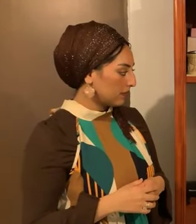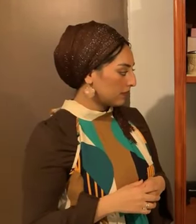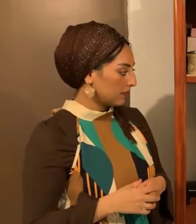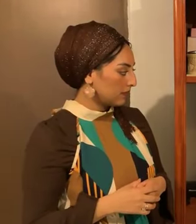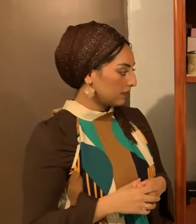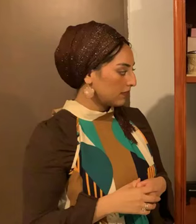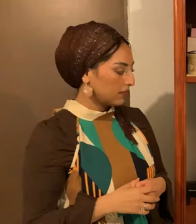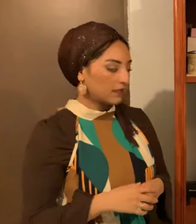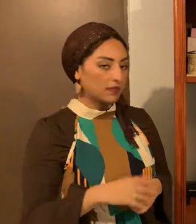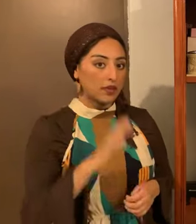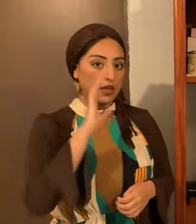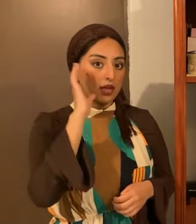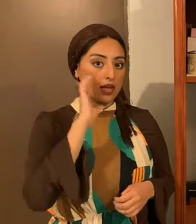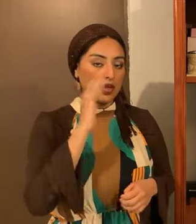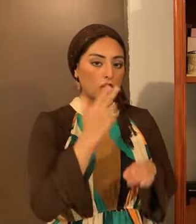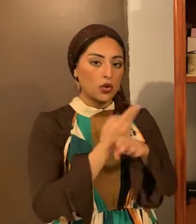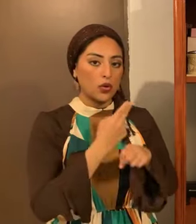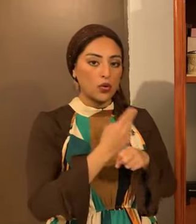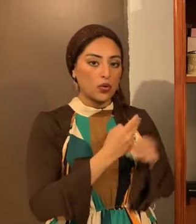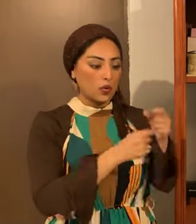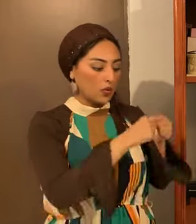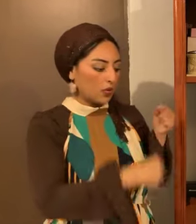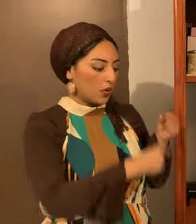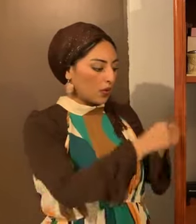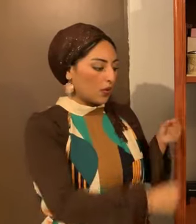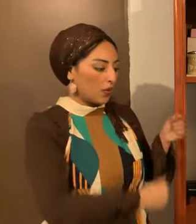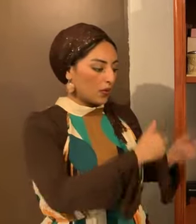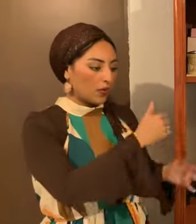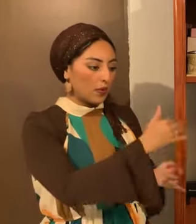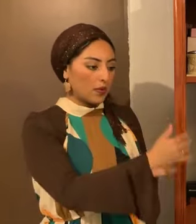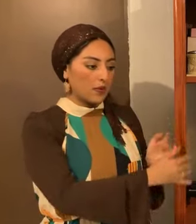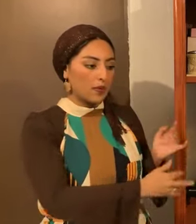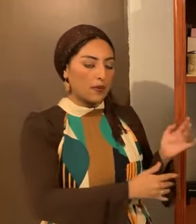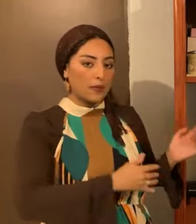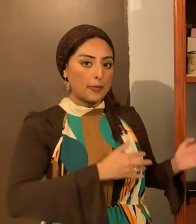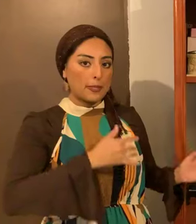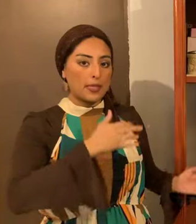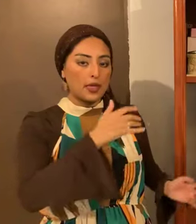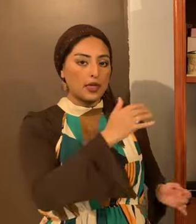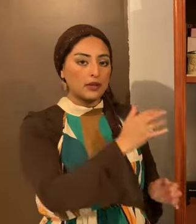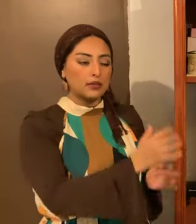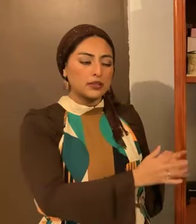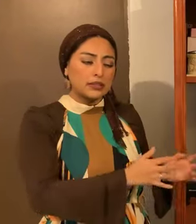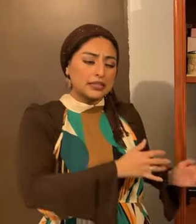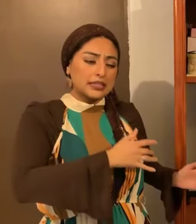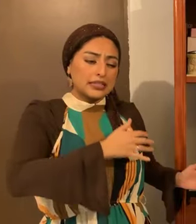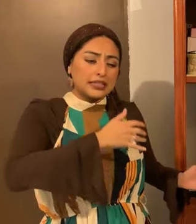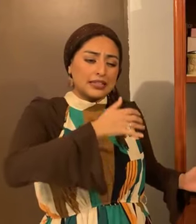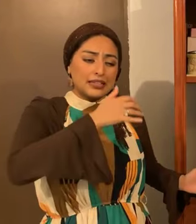eran las arpas, por así decirlo, de sonidos agudos.